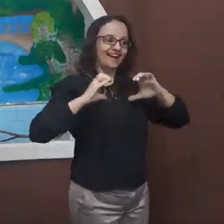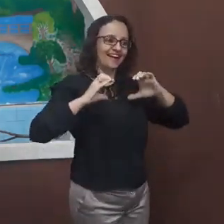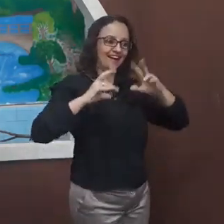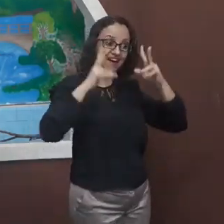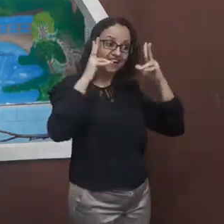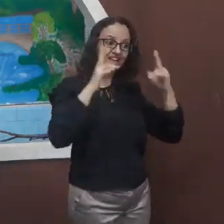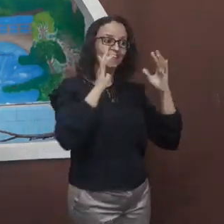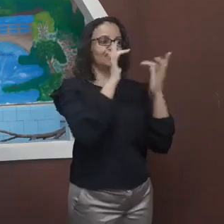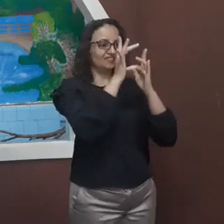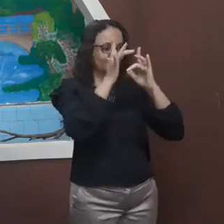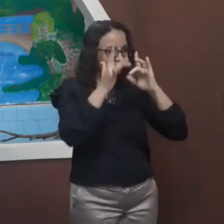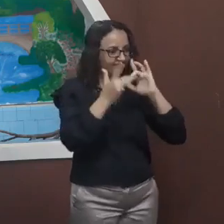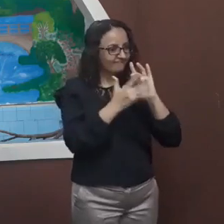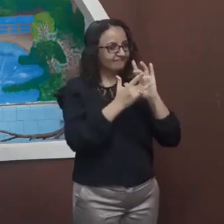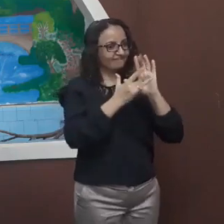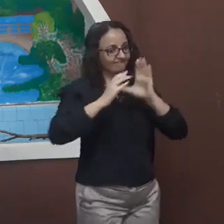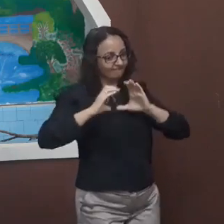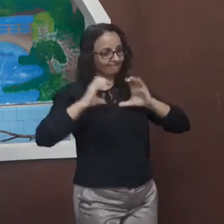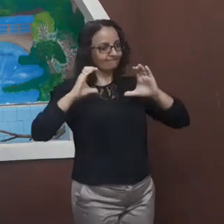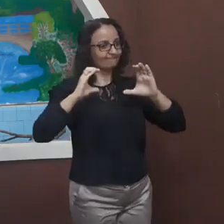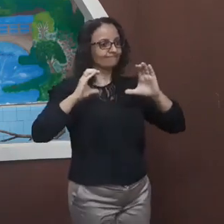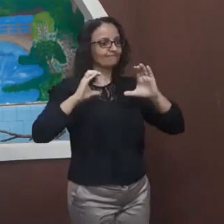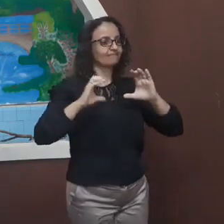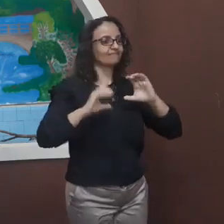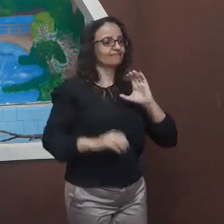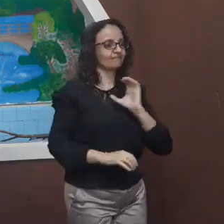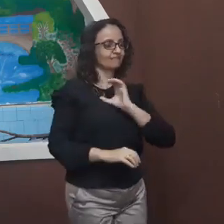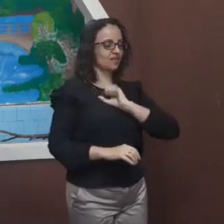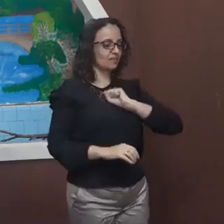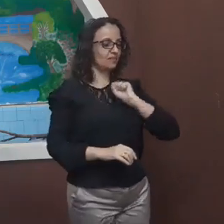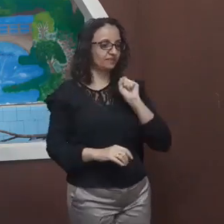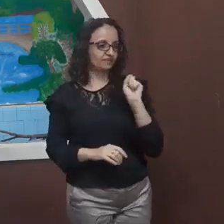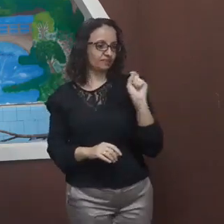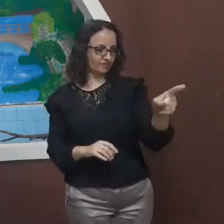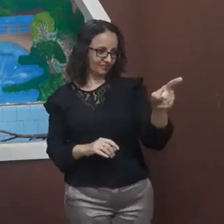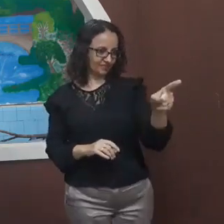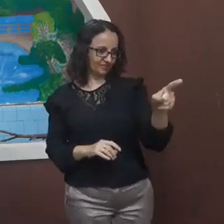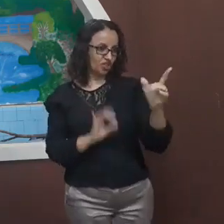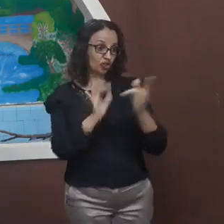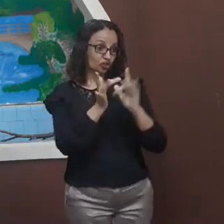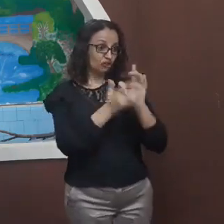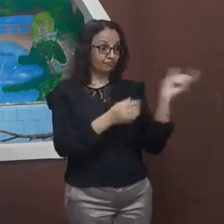Jesus fez essa viagem à terra porque Ele te ama.